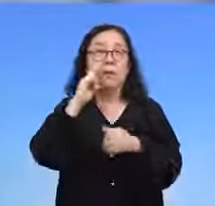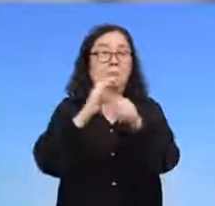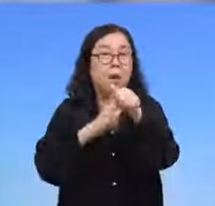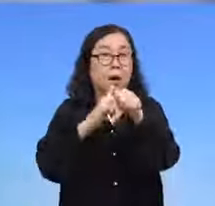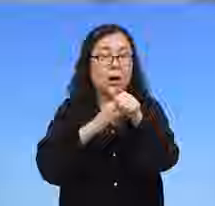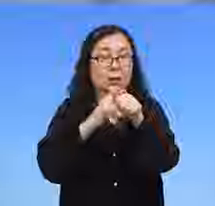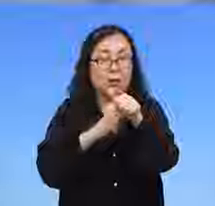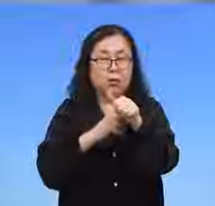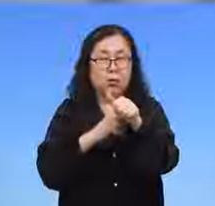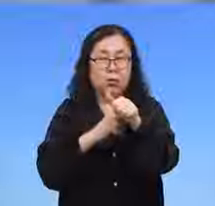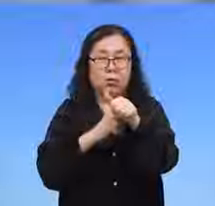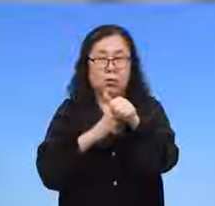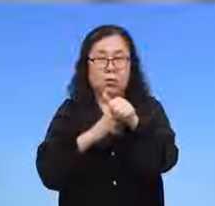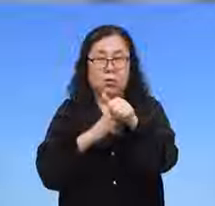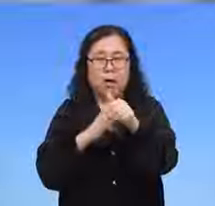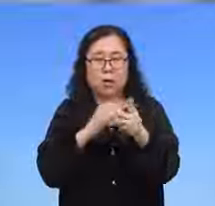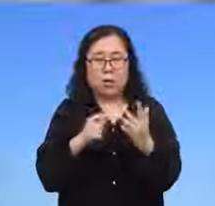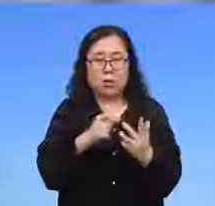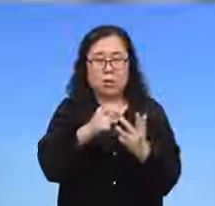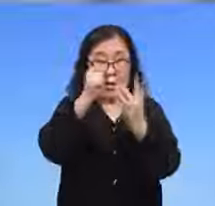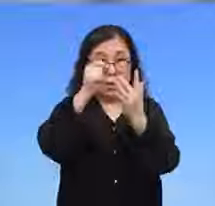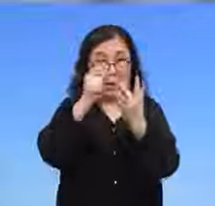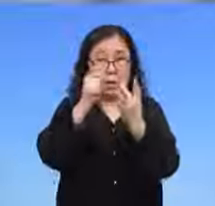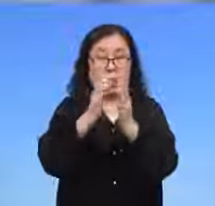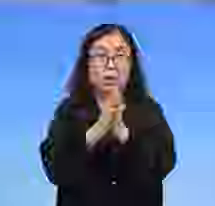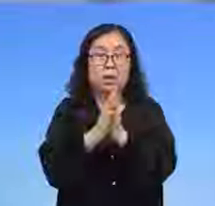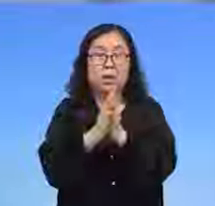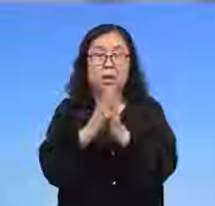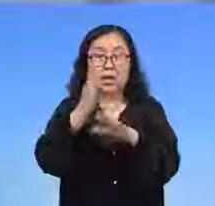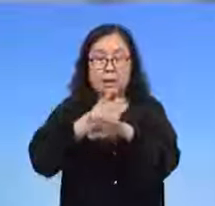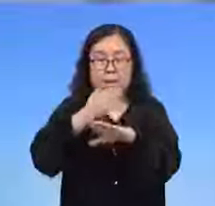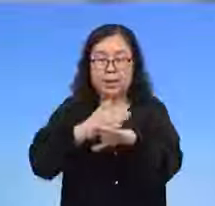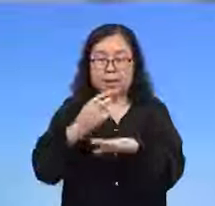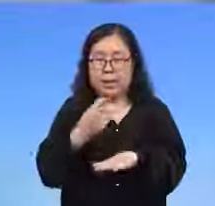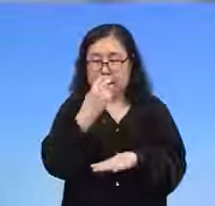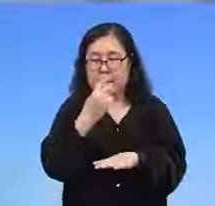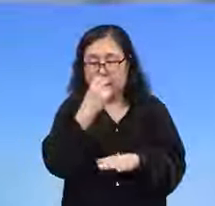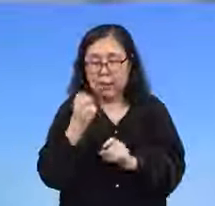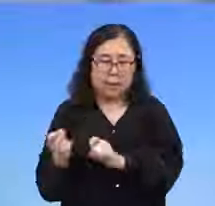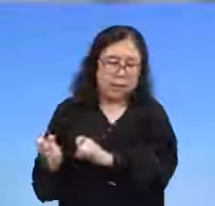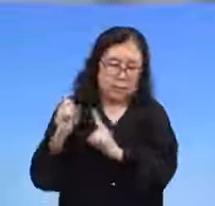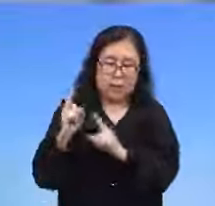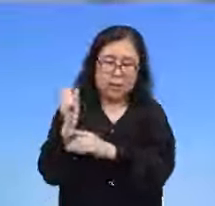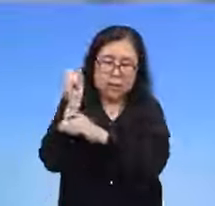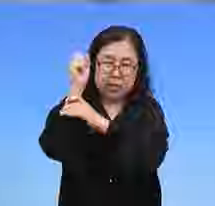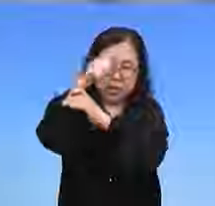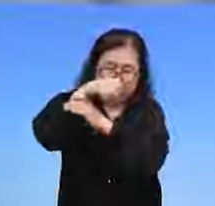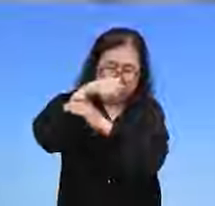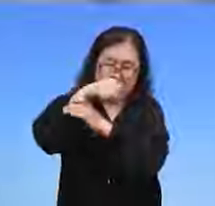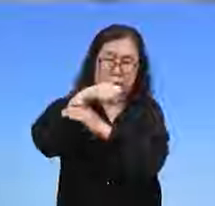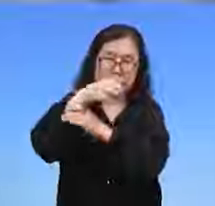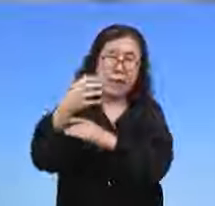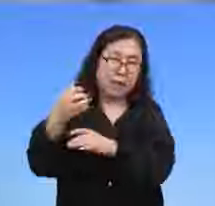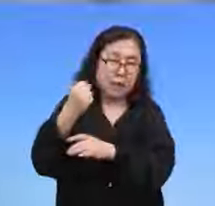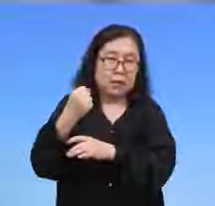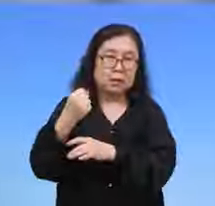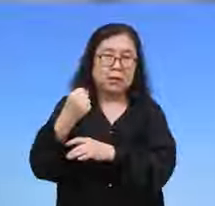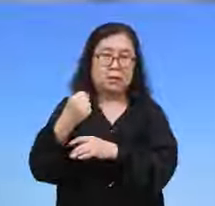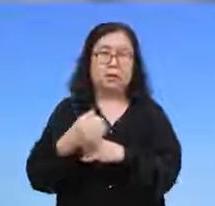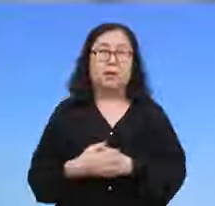사도 바울 일행의 선택적인 감사가 생명을 살려내는 열매를 가져왔다는 것.